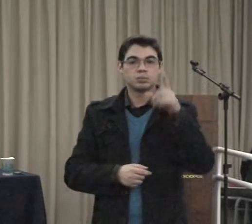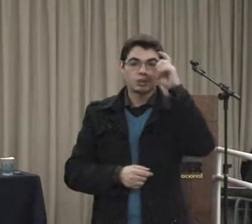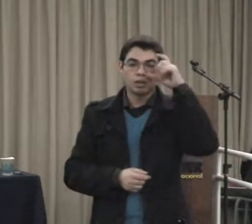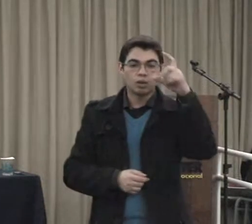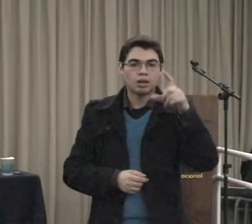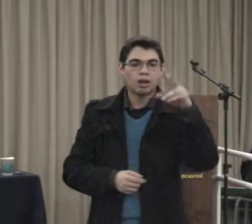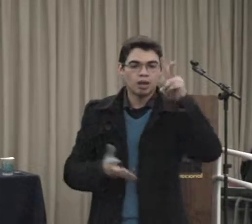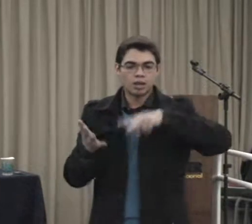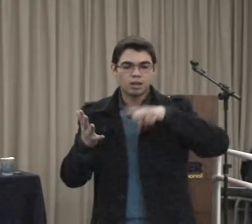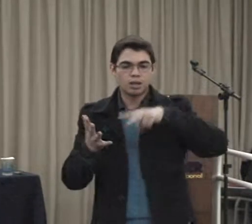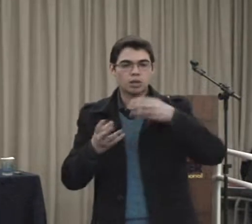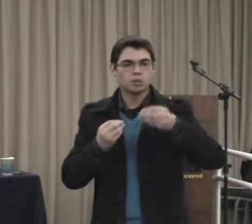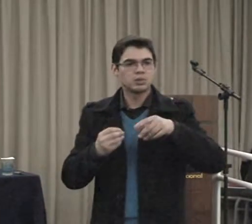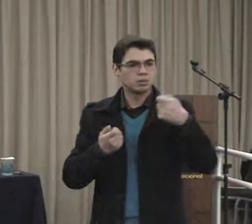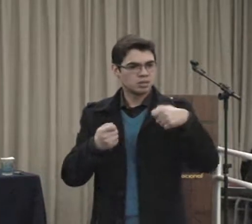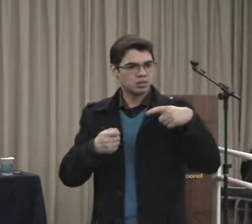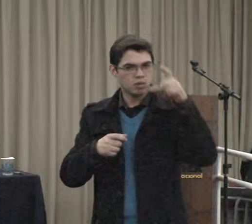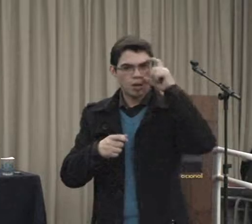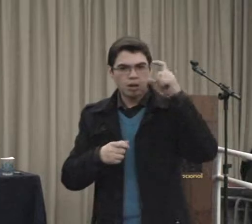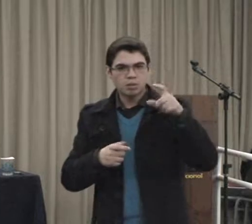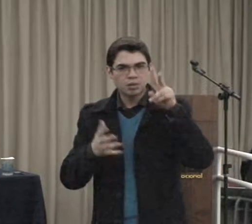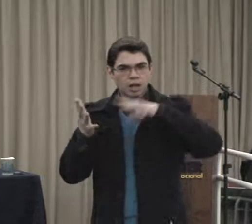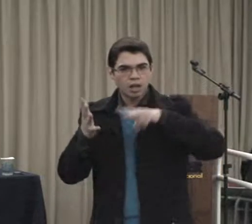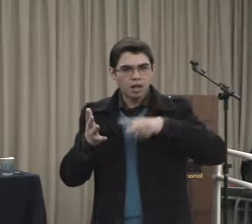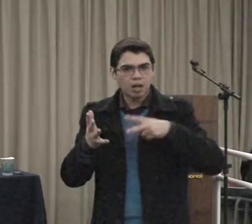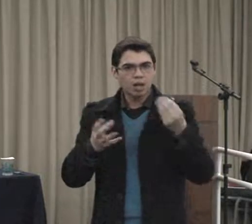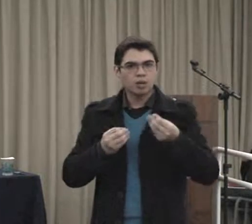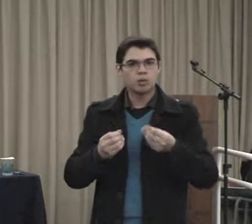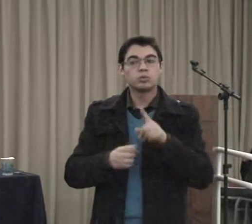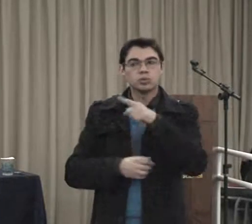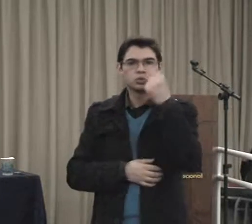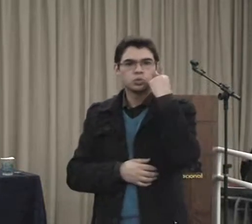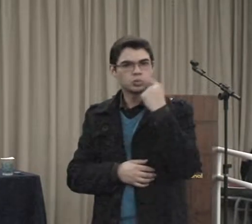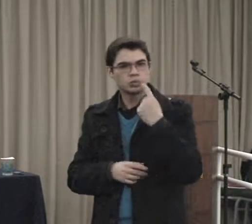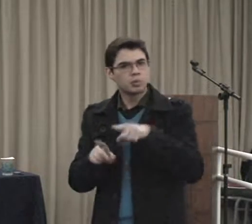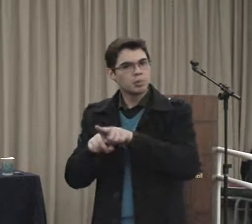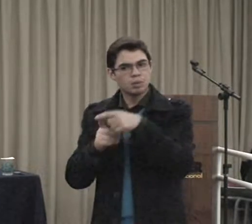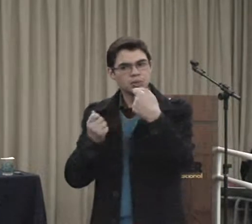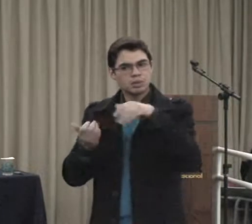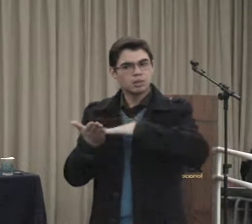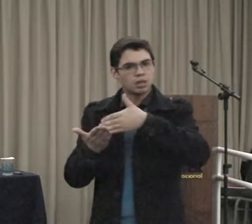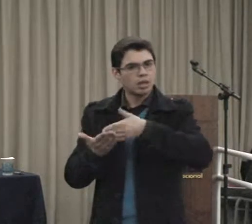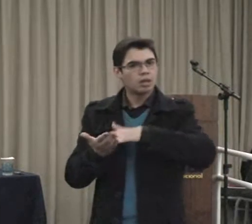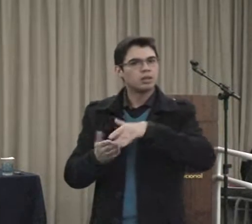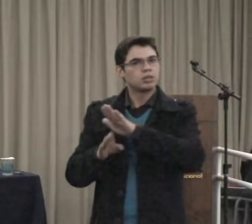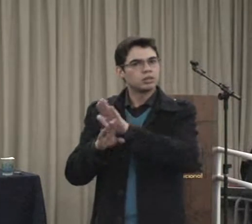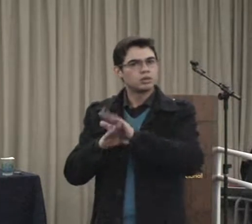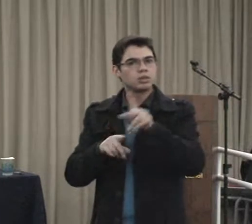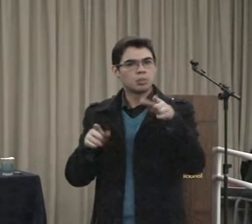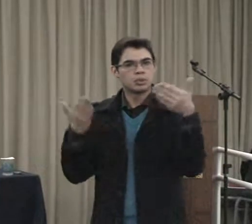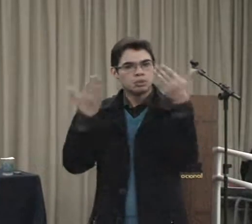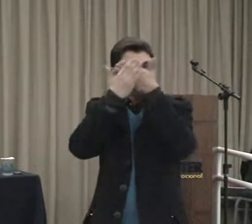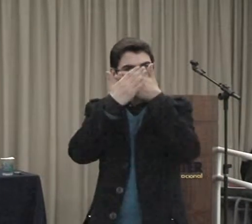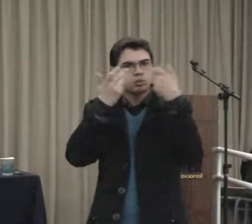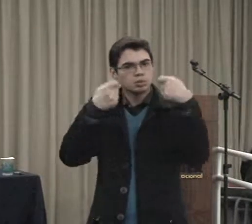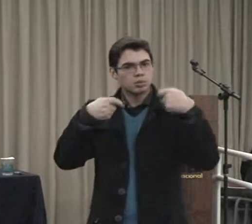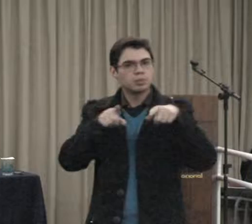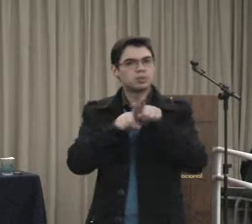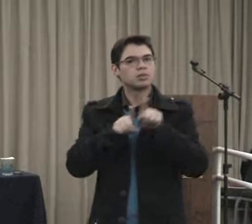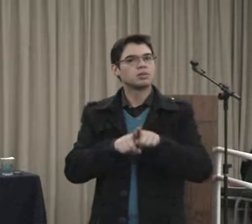óculos. Você precisa de ferramenta? O surdo também precisa. O cego também